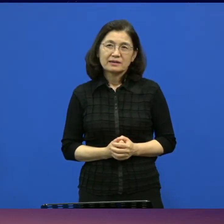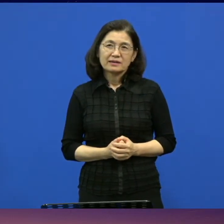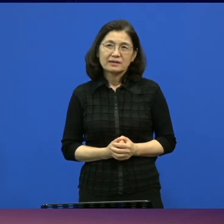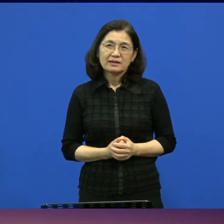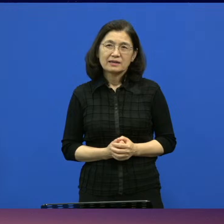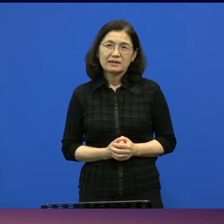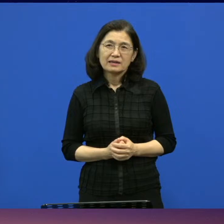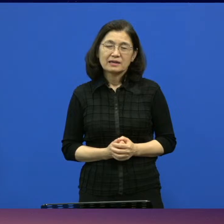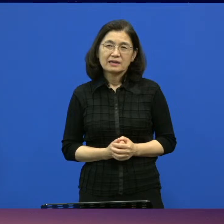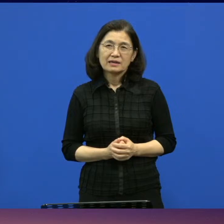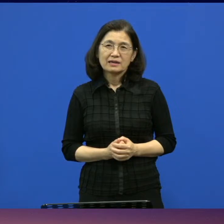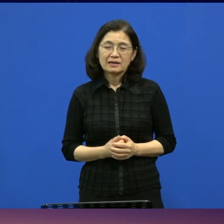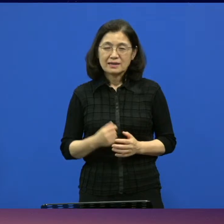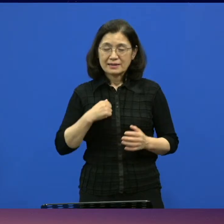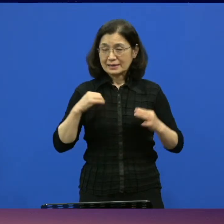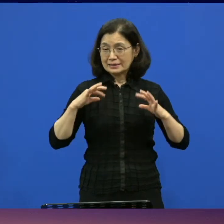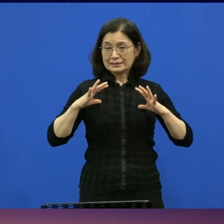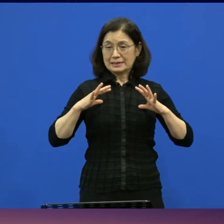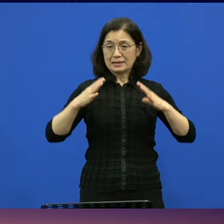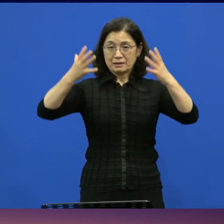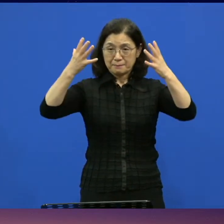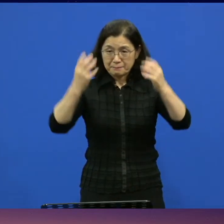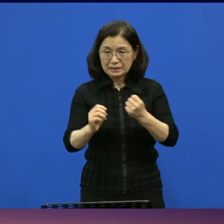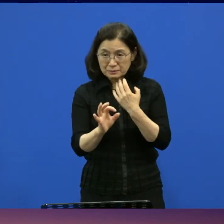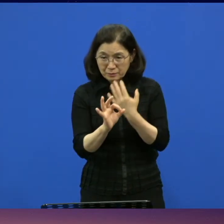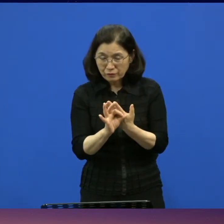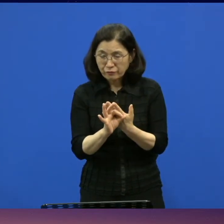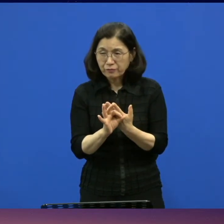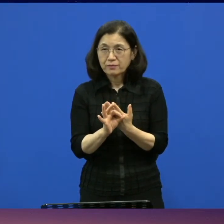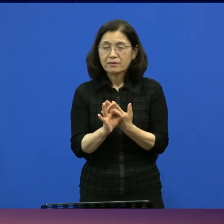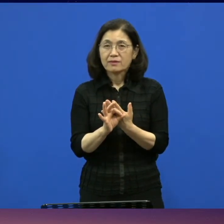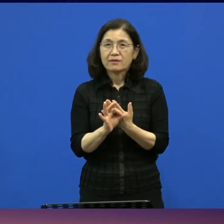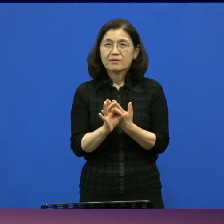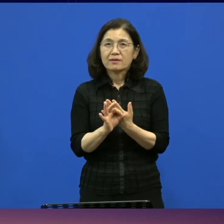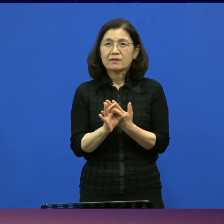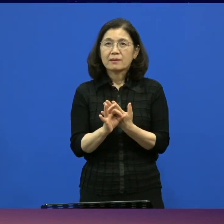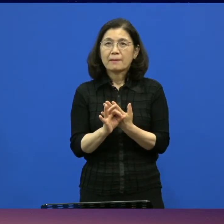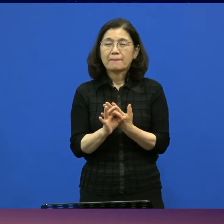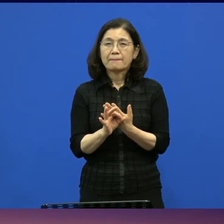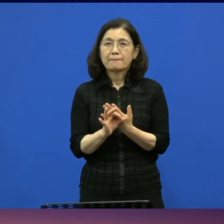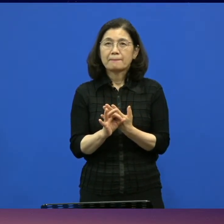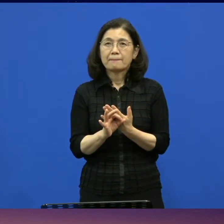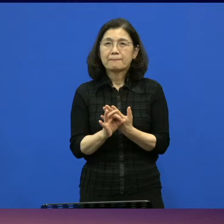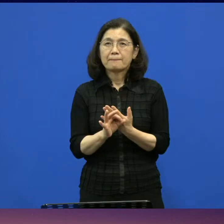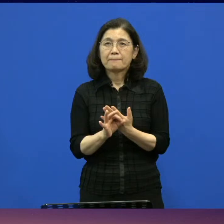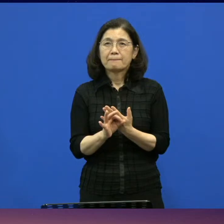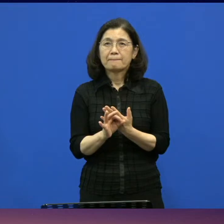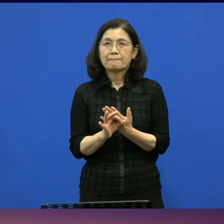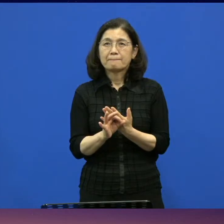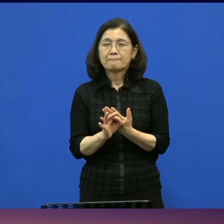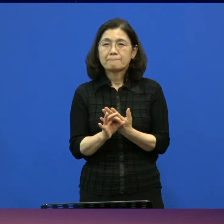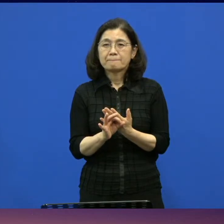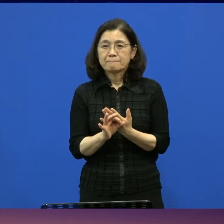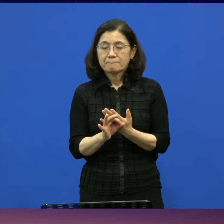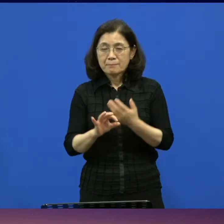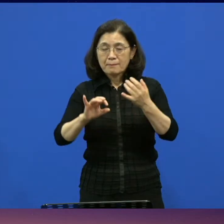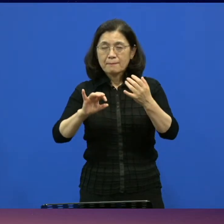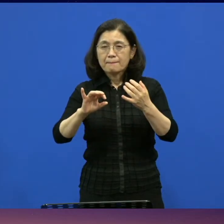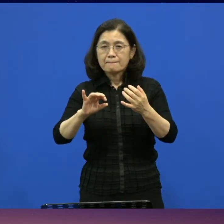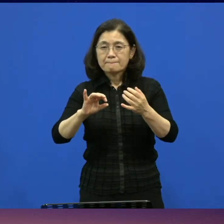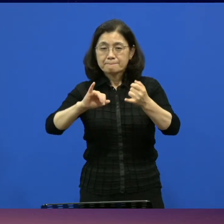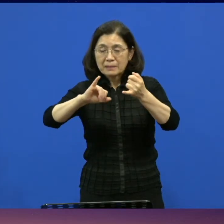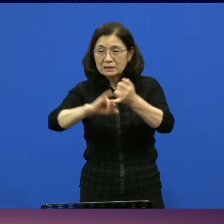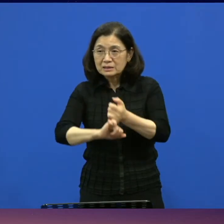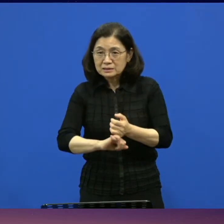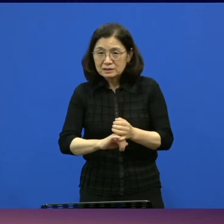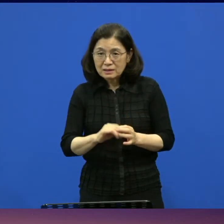여러분, 자랑거리가 있으면요, 나는 반드시 말한다, 안 한다?